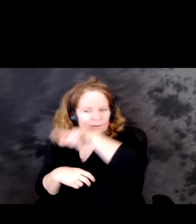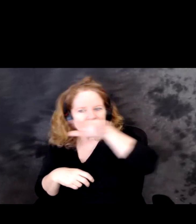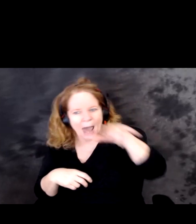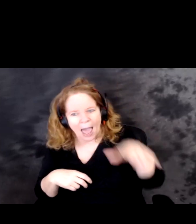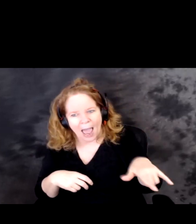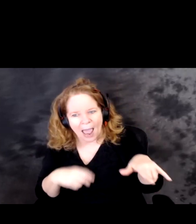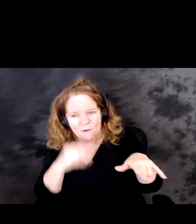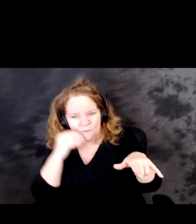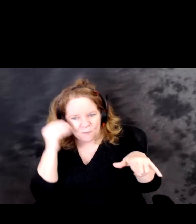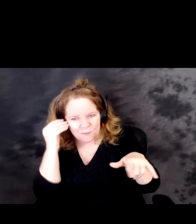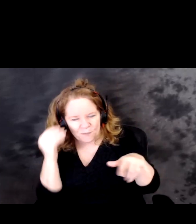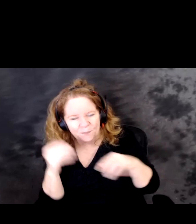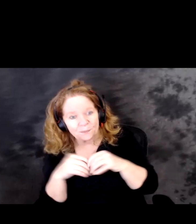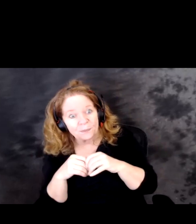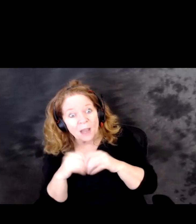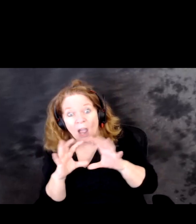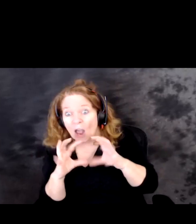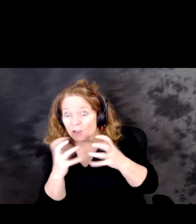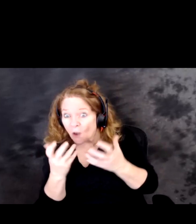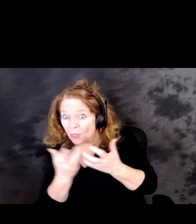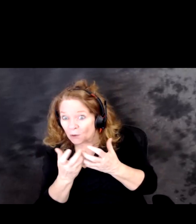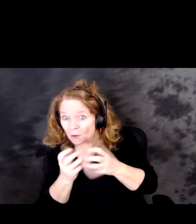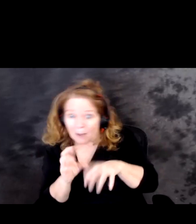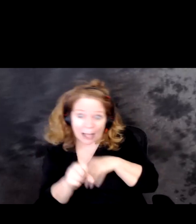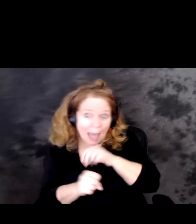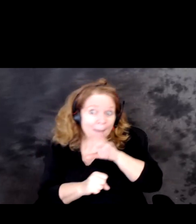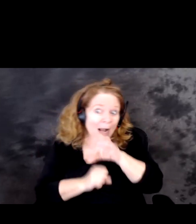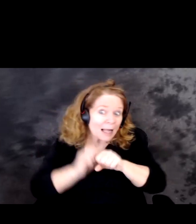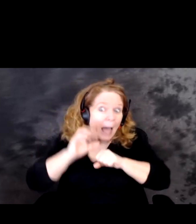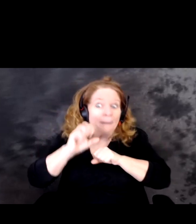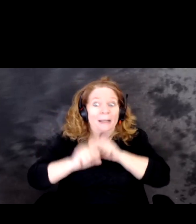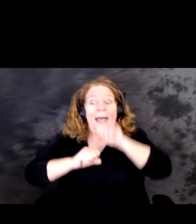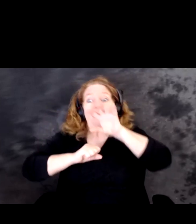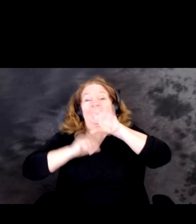dijo Buzzing Bee. Y